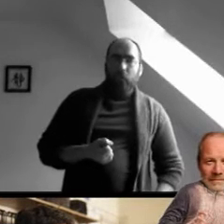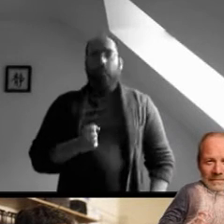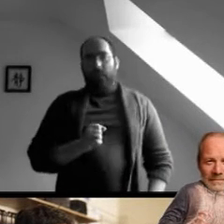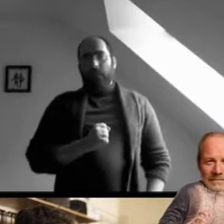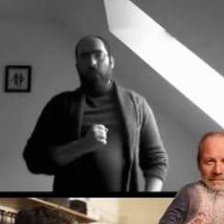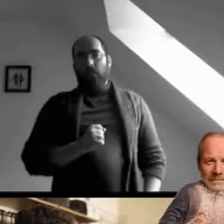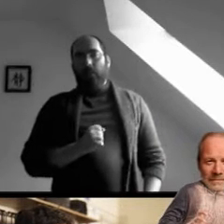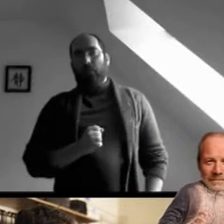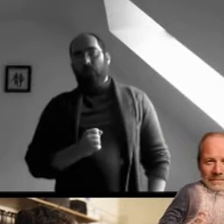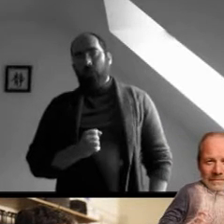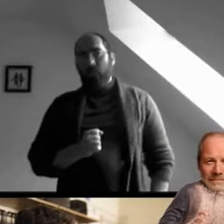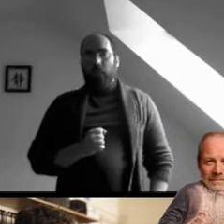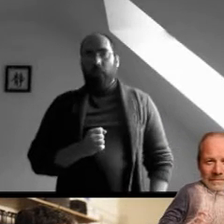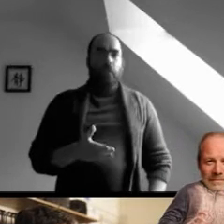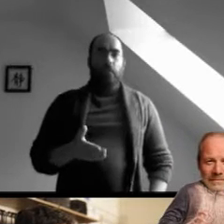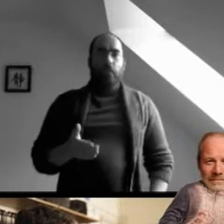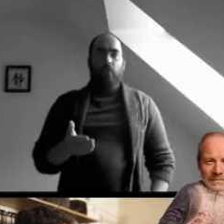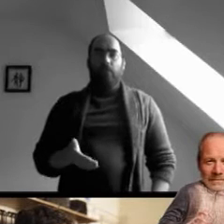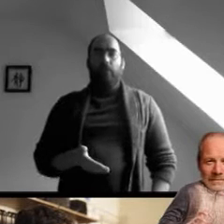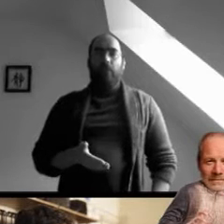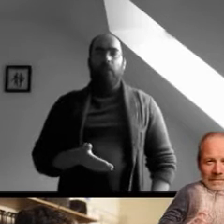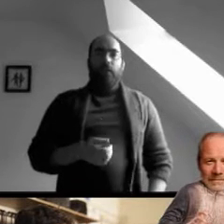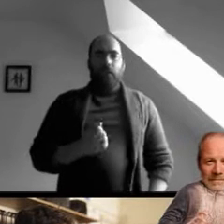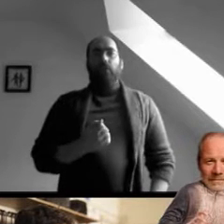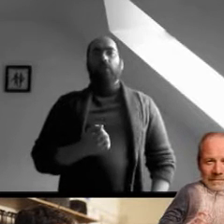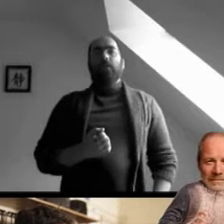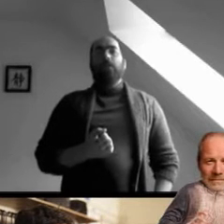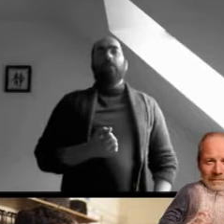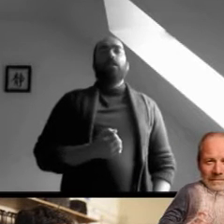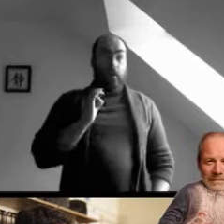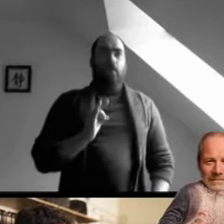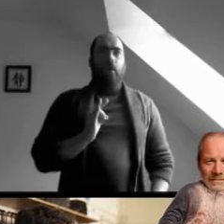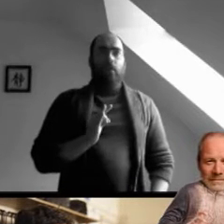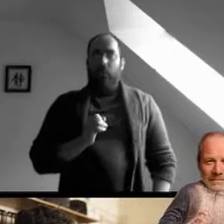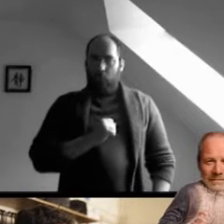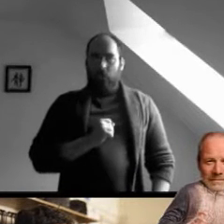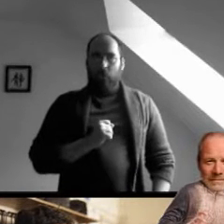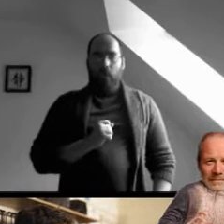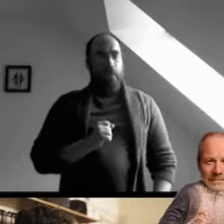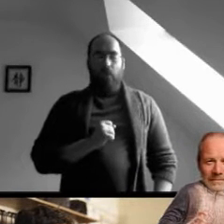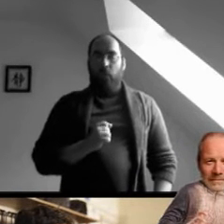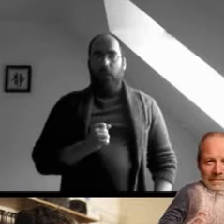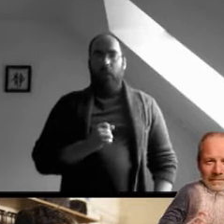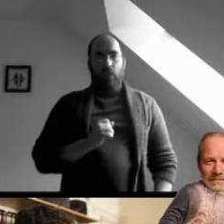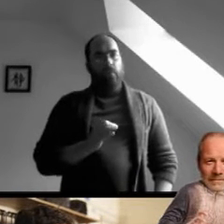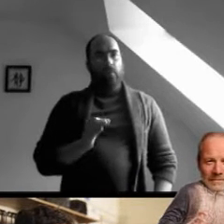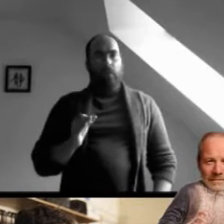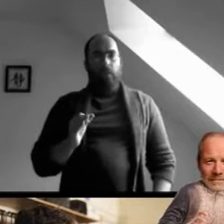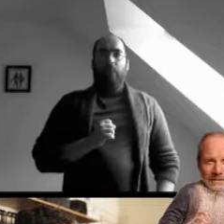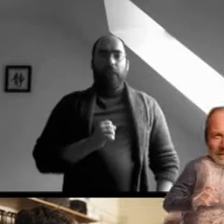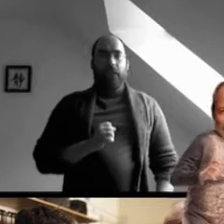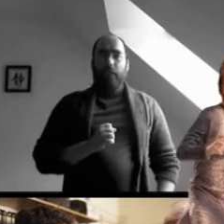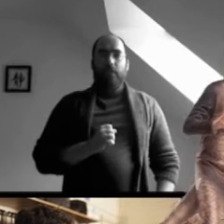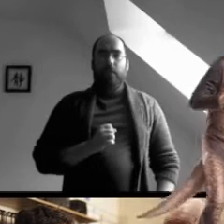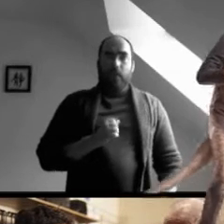la peinture. Si le scénario pose un problème de rythme, comme 99% des films anglais, l'écriture des personnages est au cordeau. Et mon dieu, après The Witch, le 1%